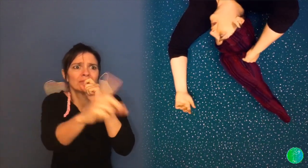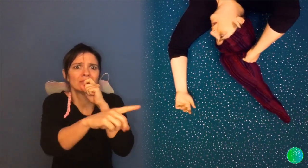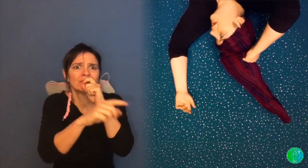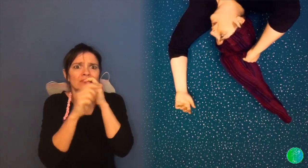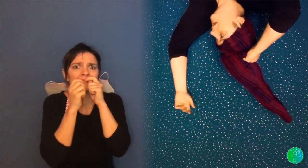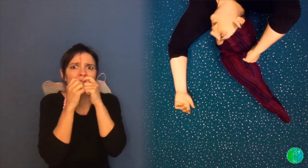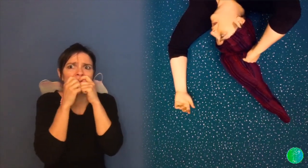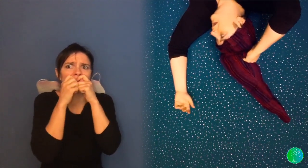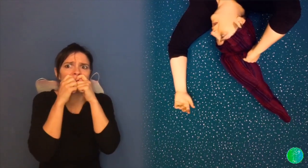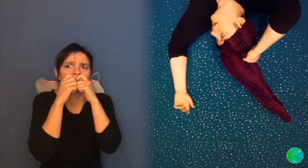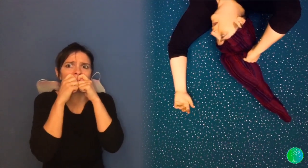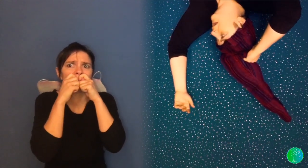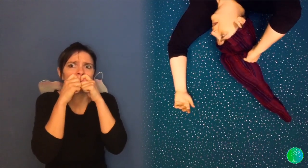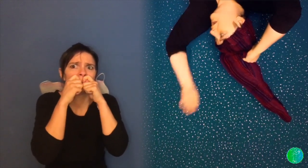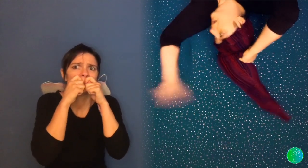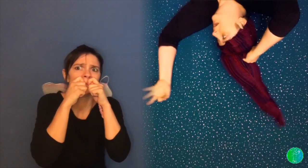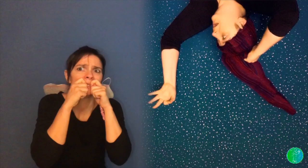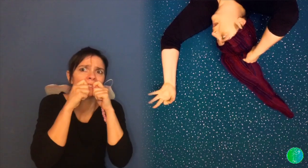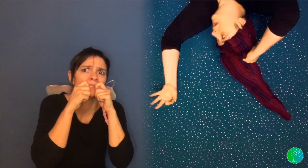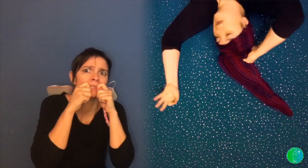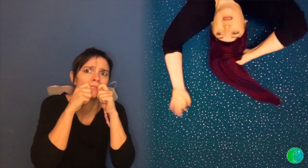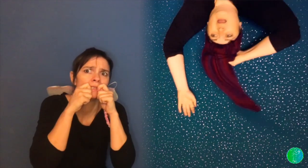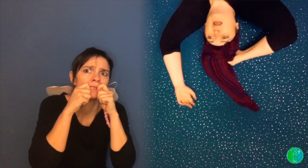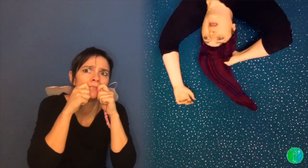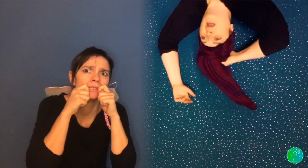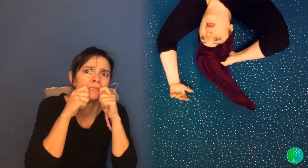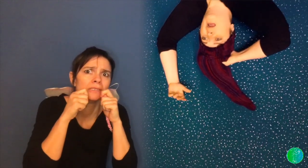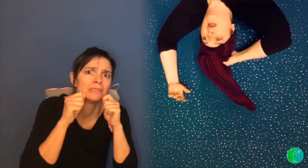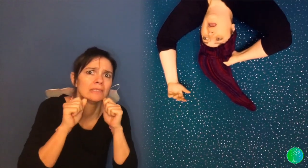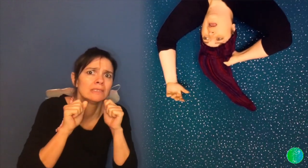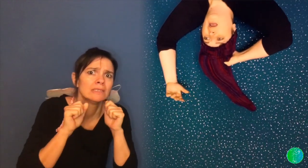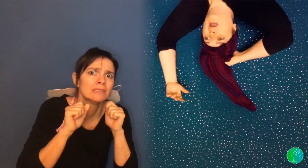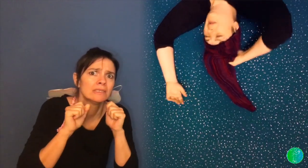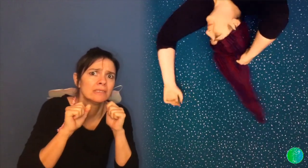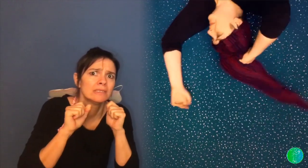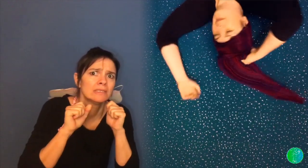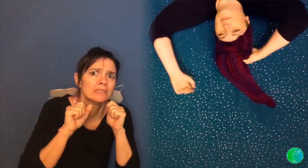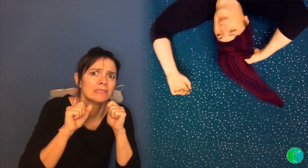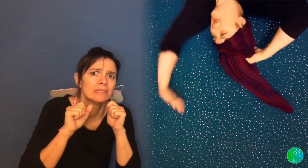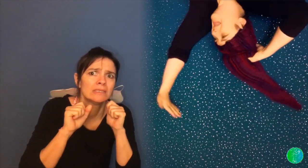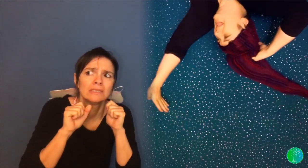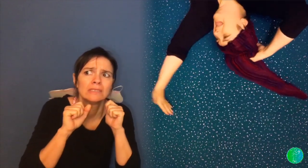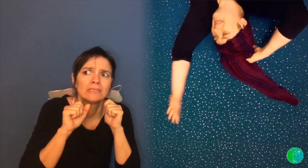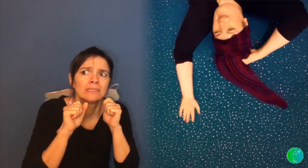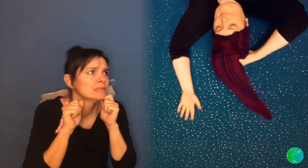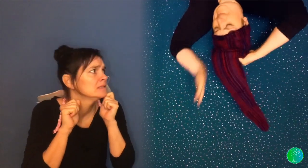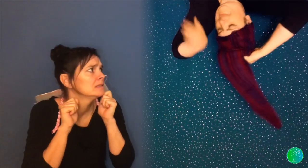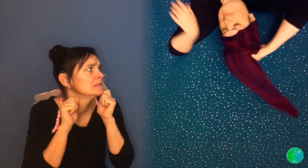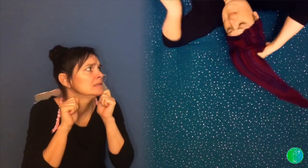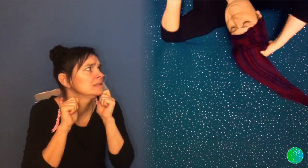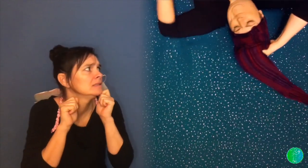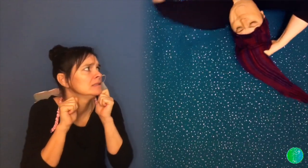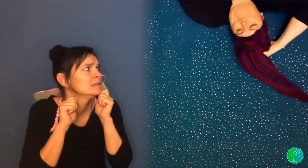Dehors, bredouille Hortense. J'ai aperçu une ombre.